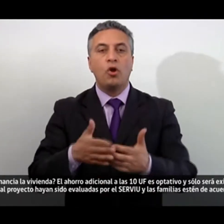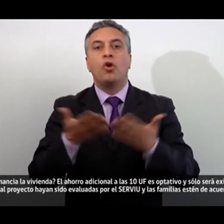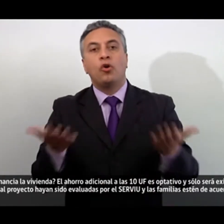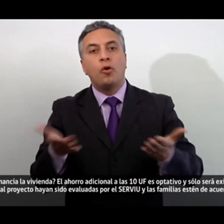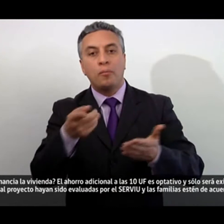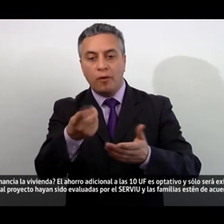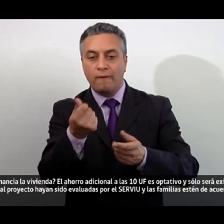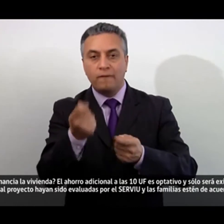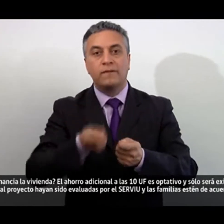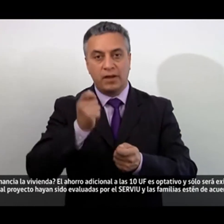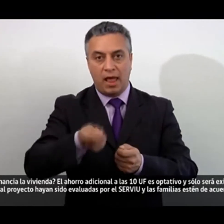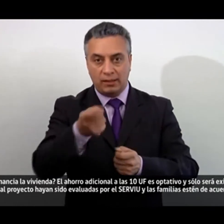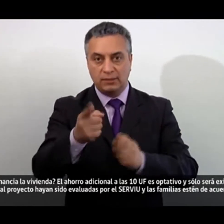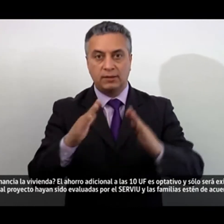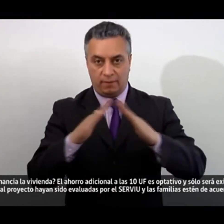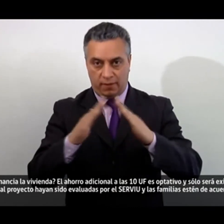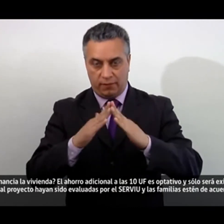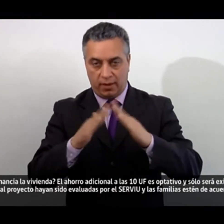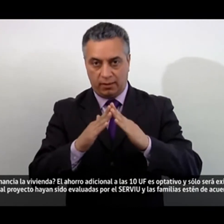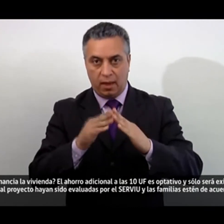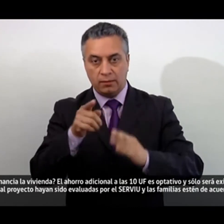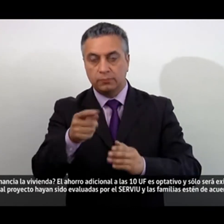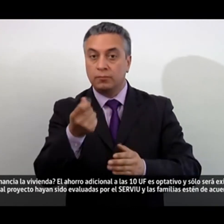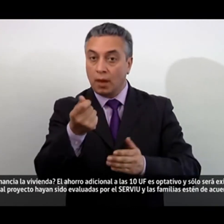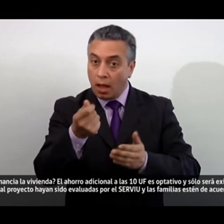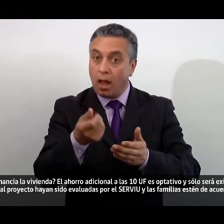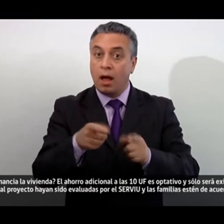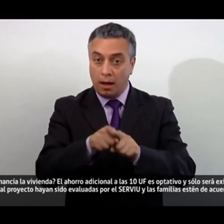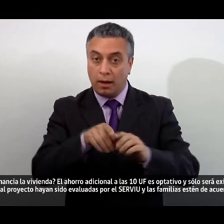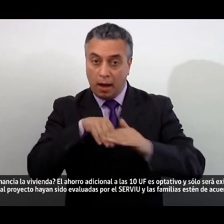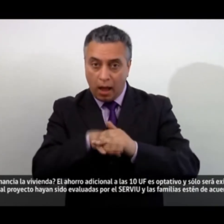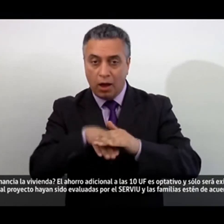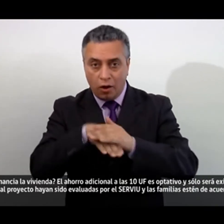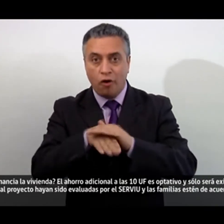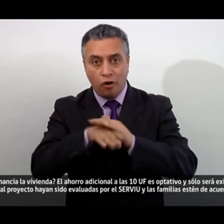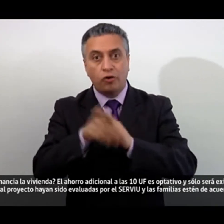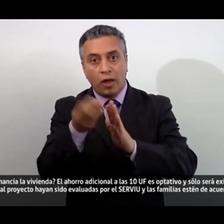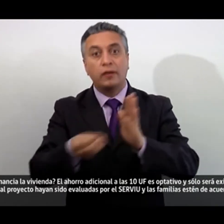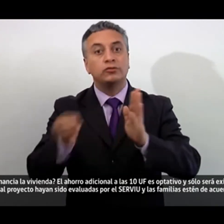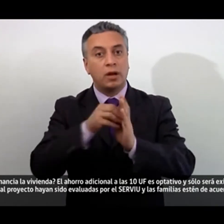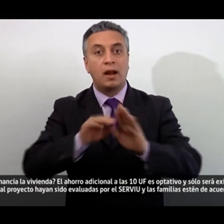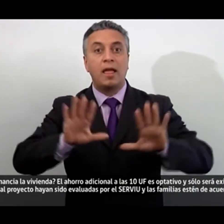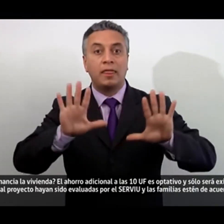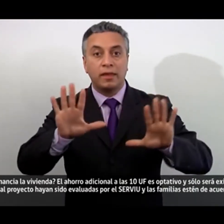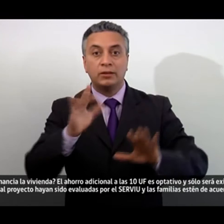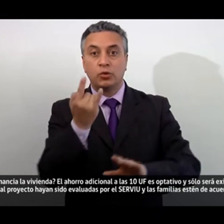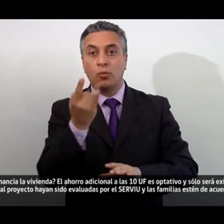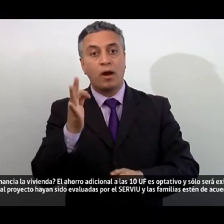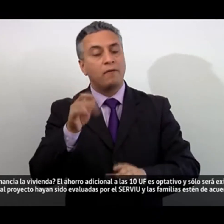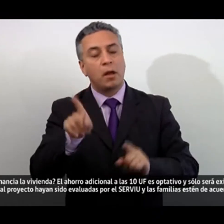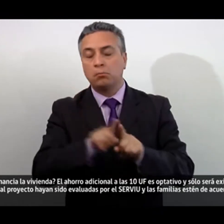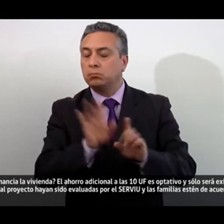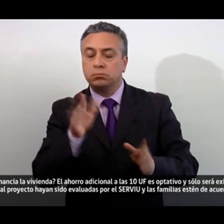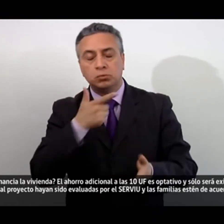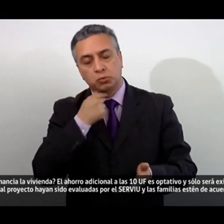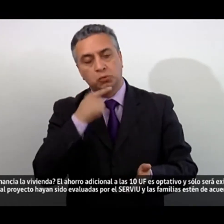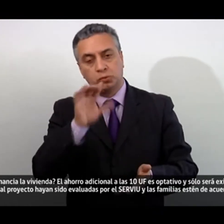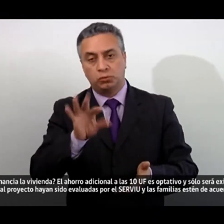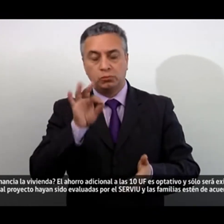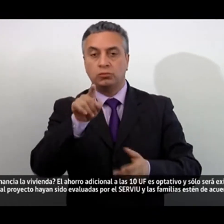vivienda? El ahorro adicional a las 10 UF es optativo y solo será exigible cuando las mejoras al proyecto